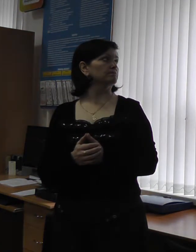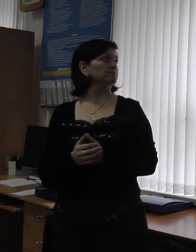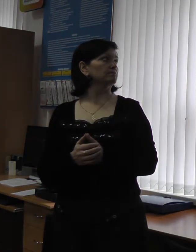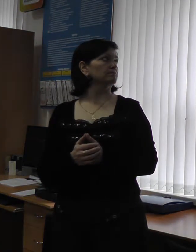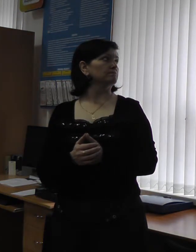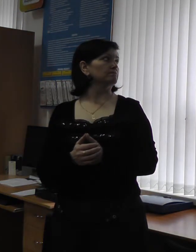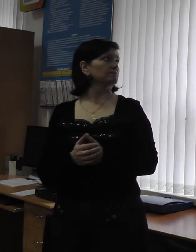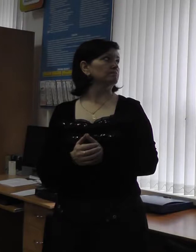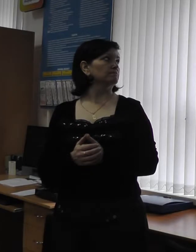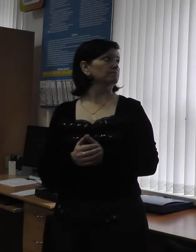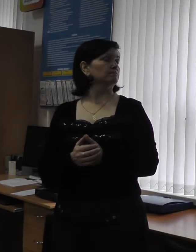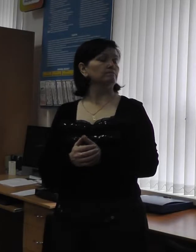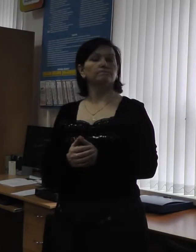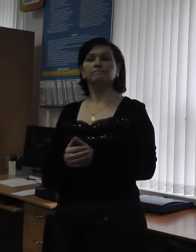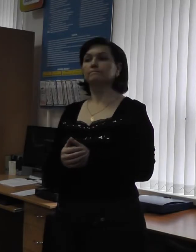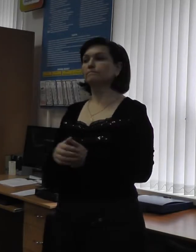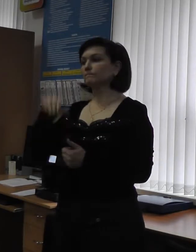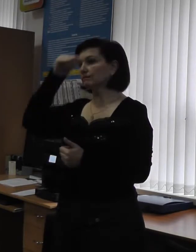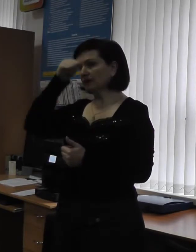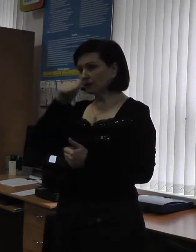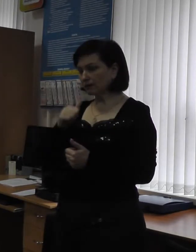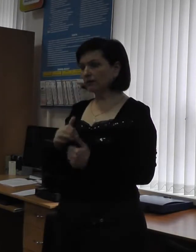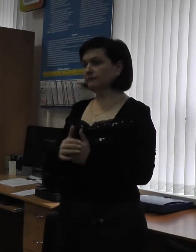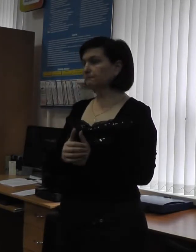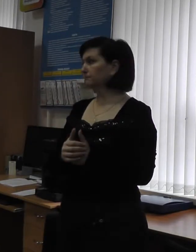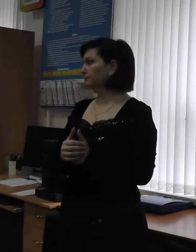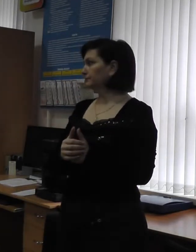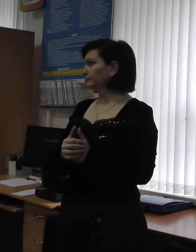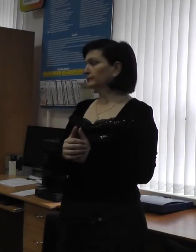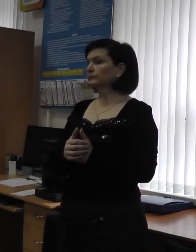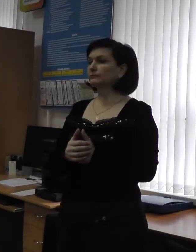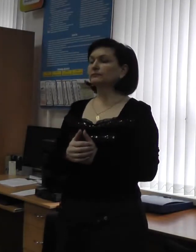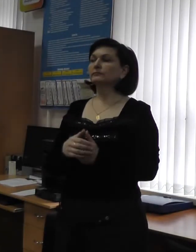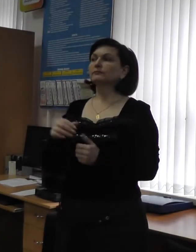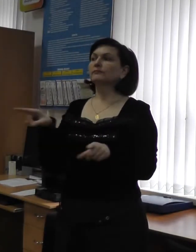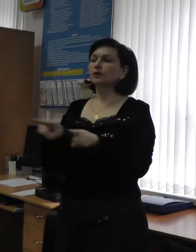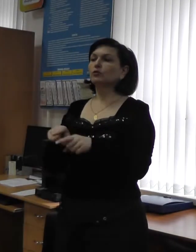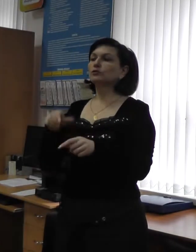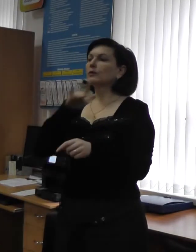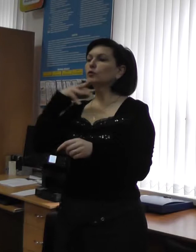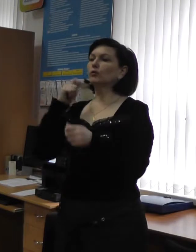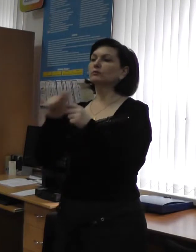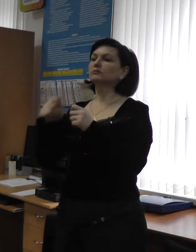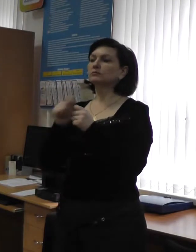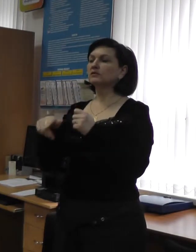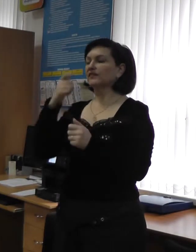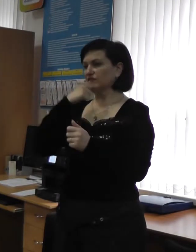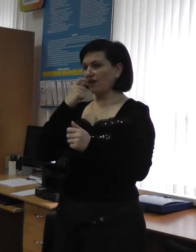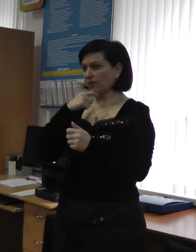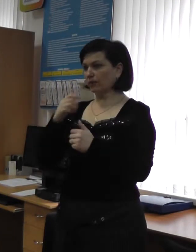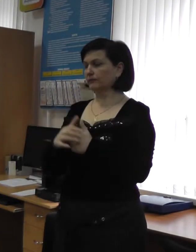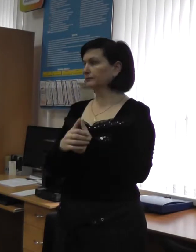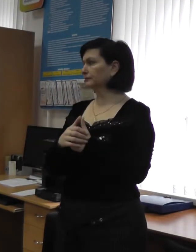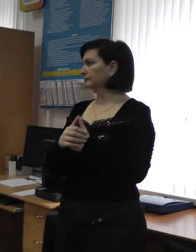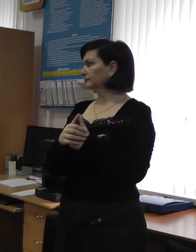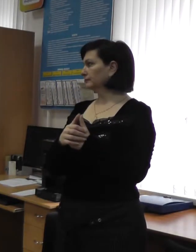он грек по происхождению и тоже очень большой вклад внес в наш